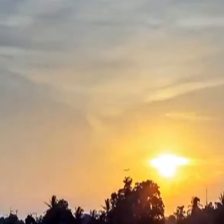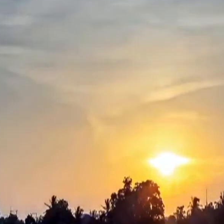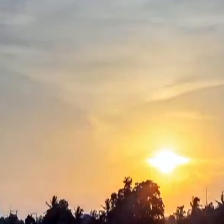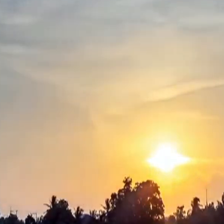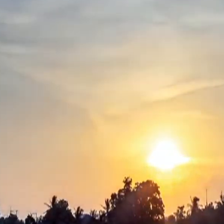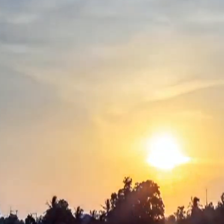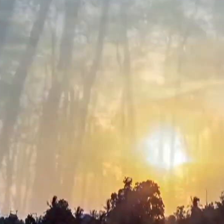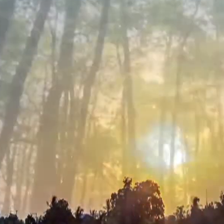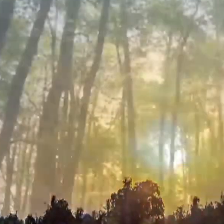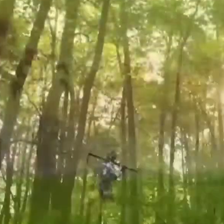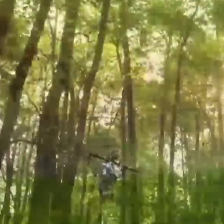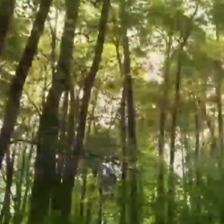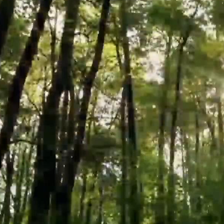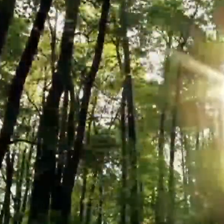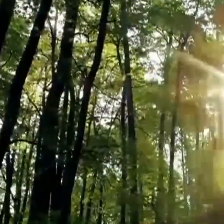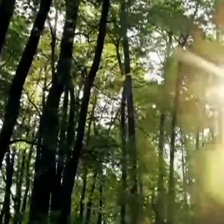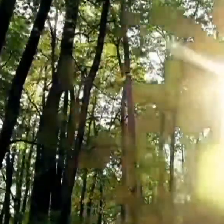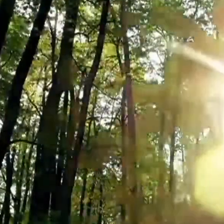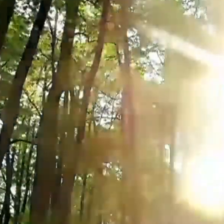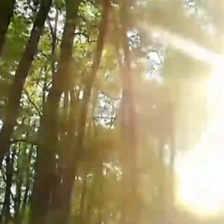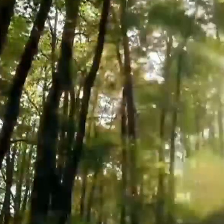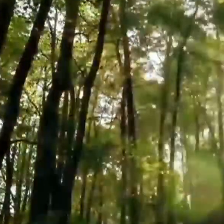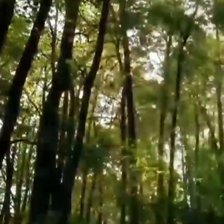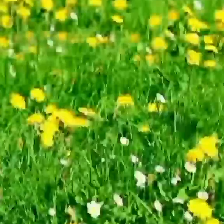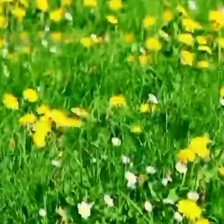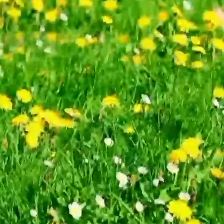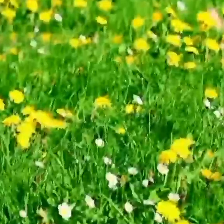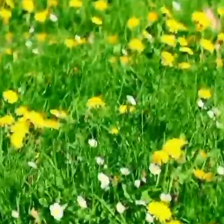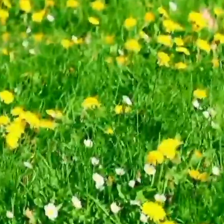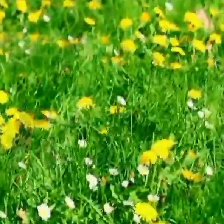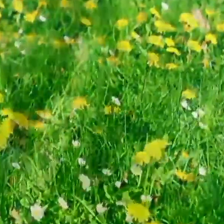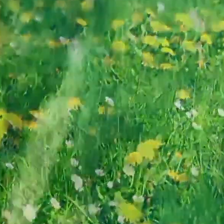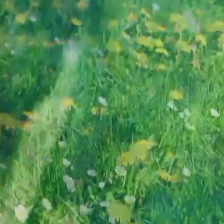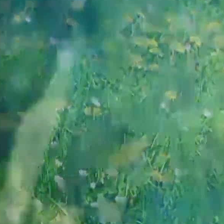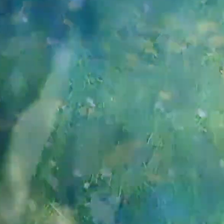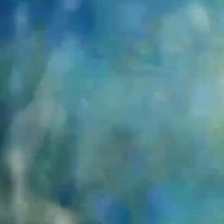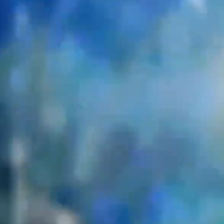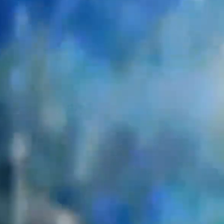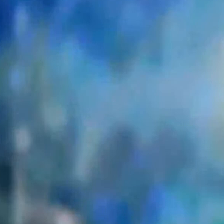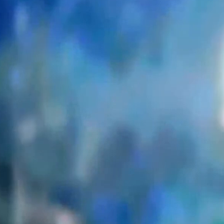जीवन ये प्रकाशित करने राहों को आलोकित करने